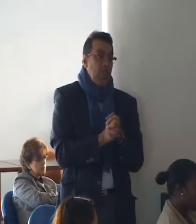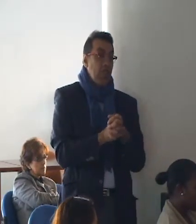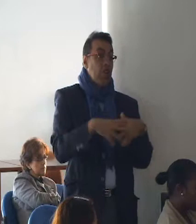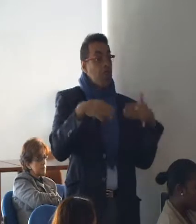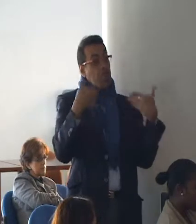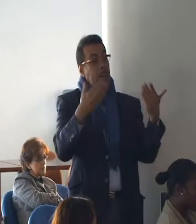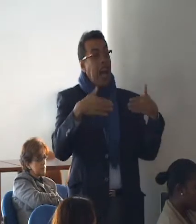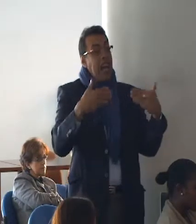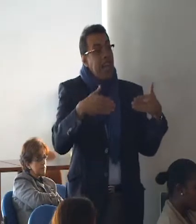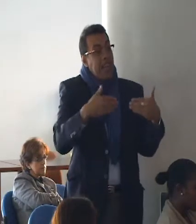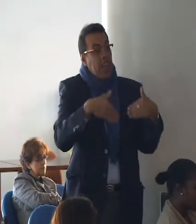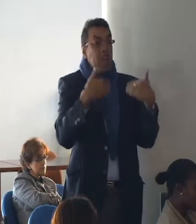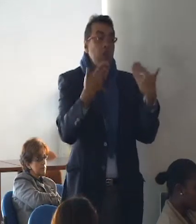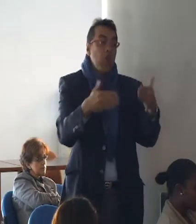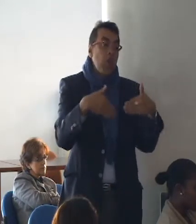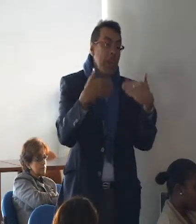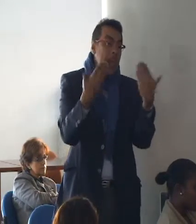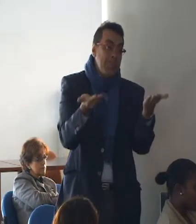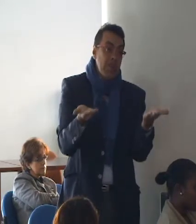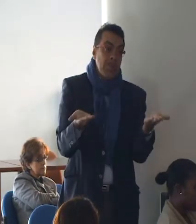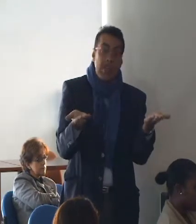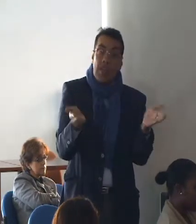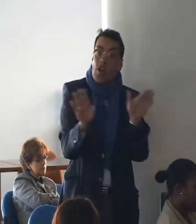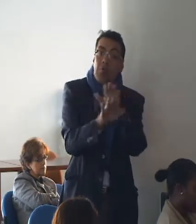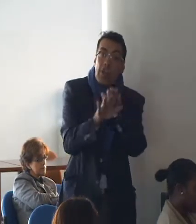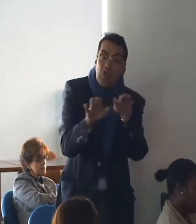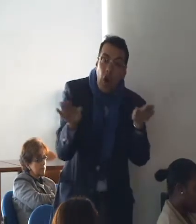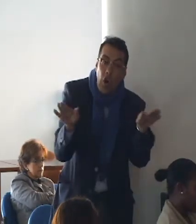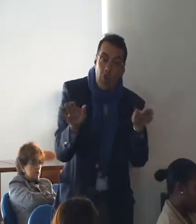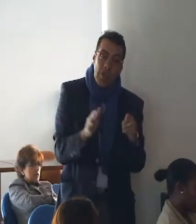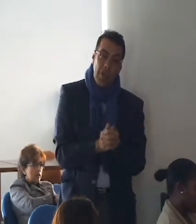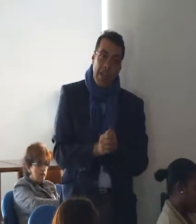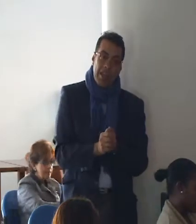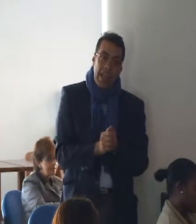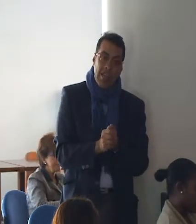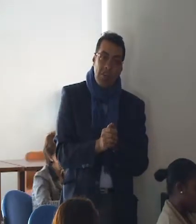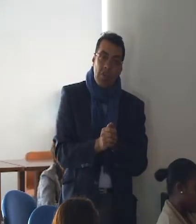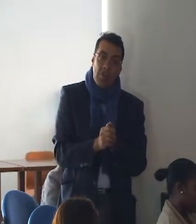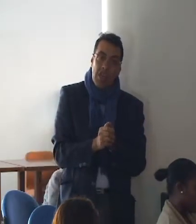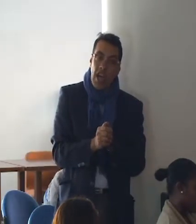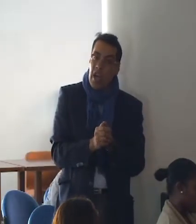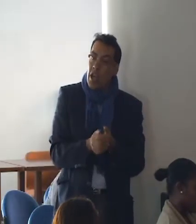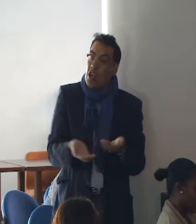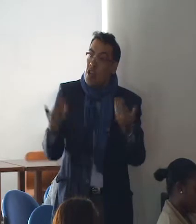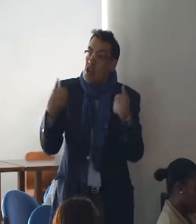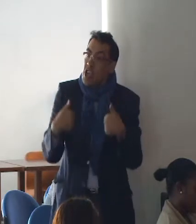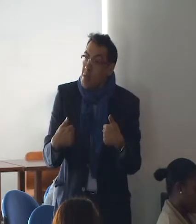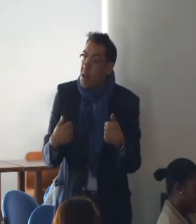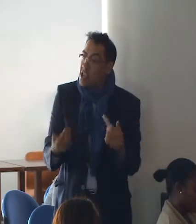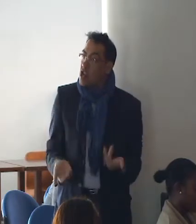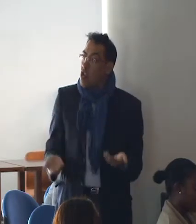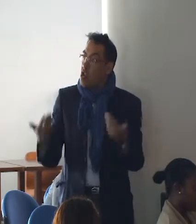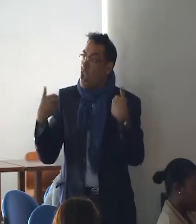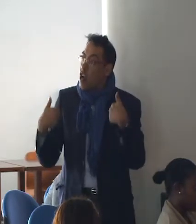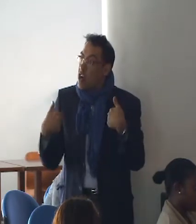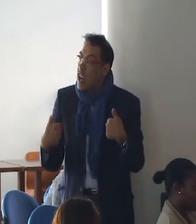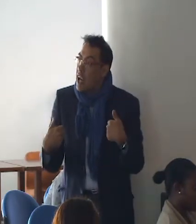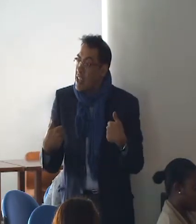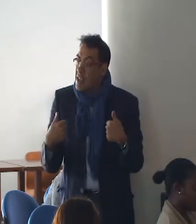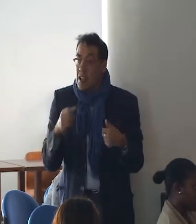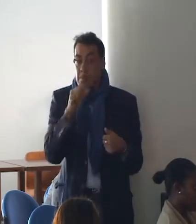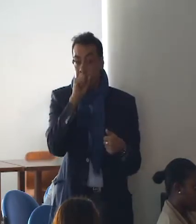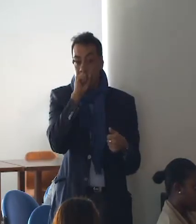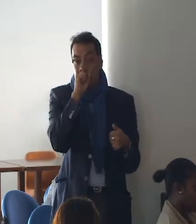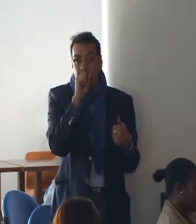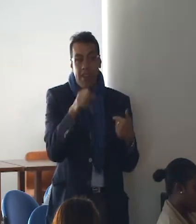la utilización de esos elementos tecnológicos. O sea, la tecnología por sí, como en todos los niveles de la tecnología, no sirve si yo no